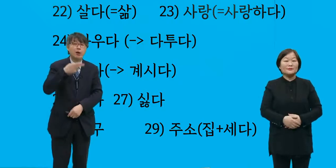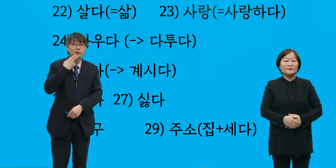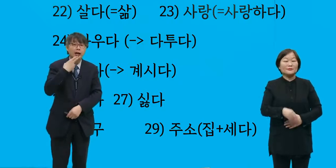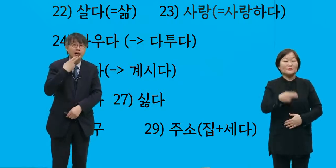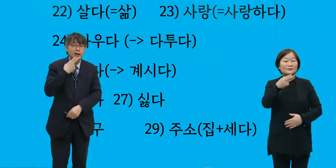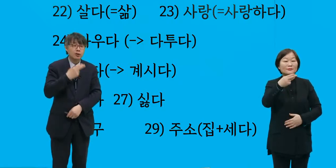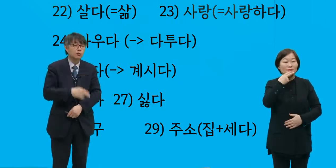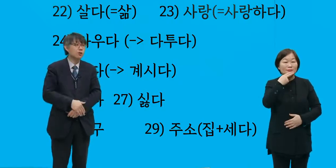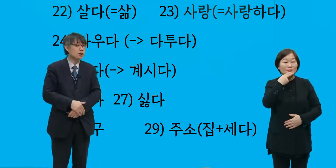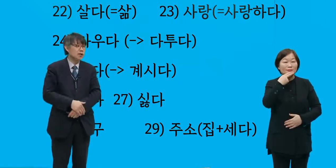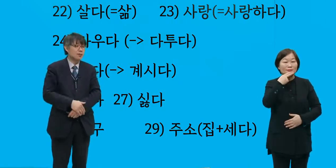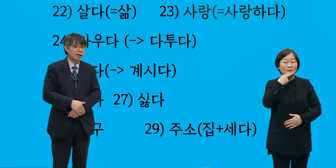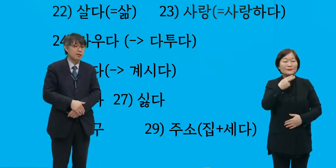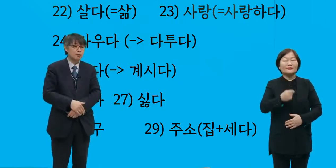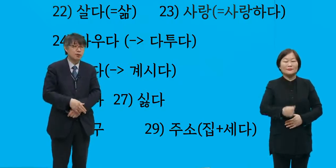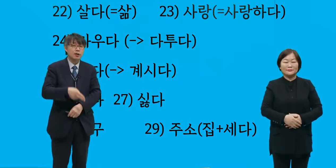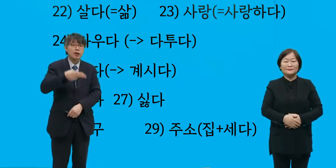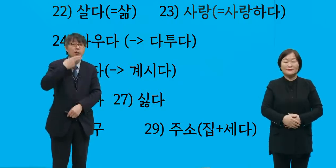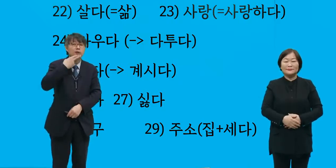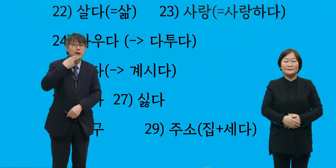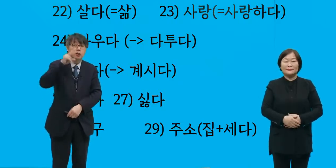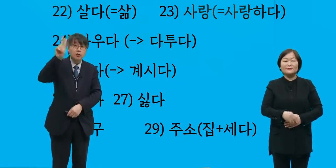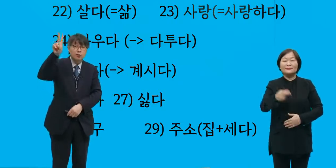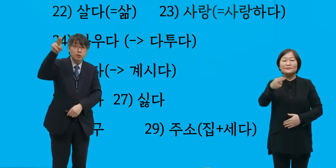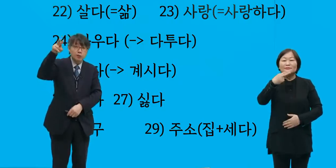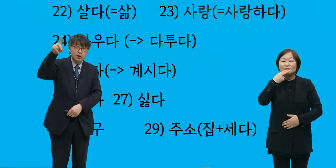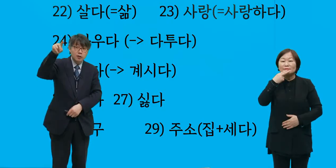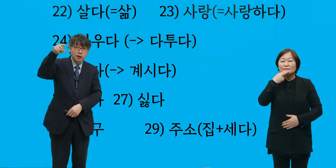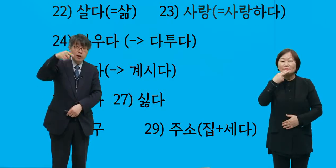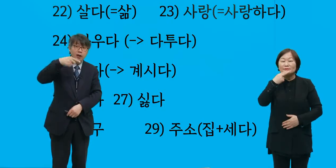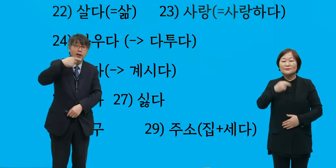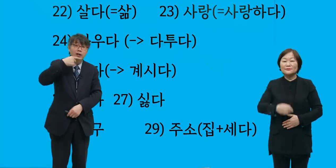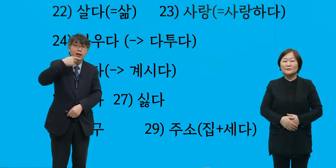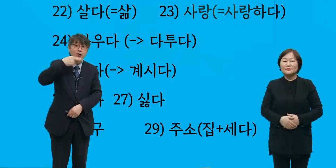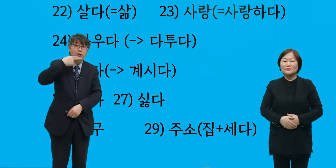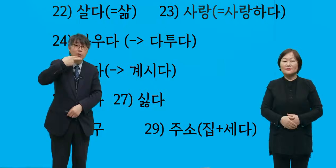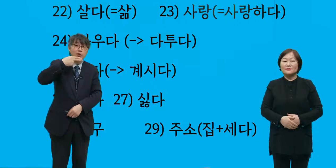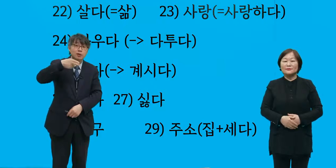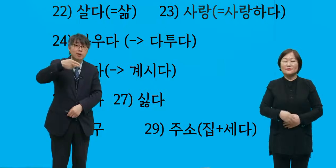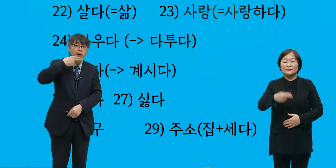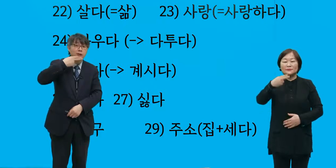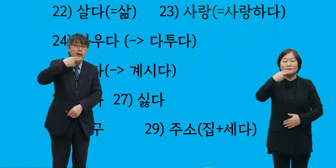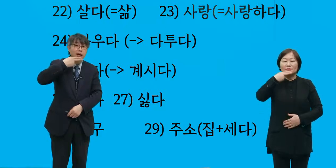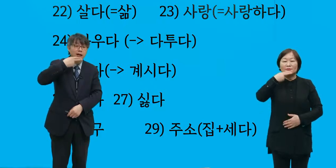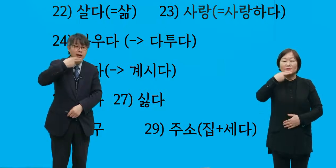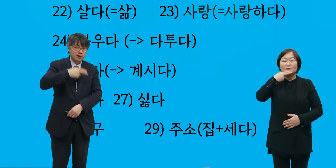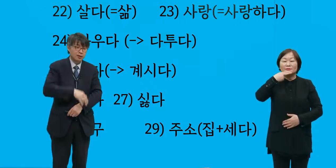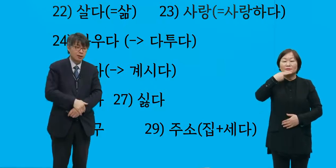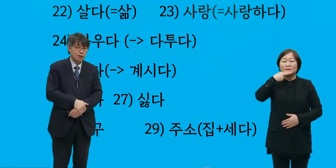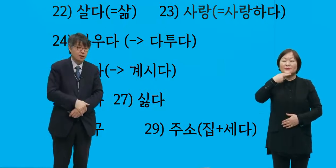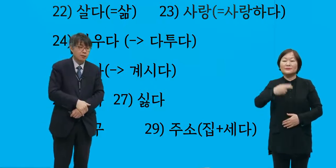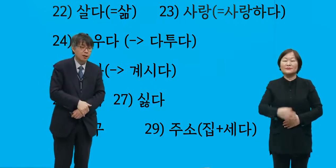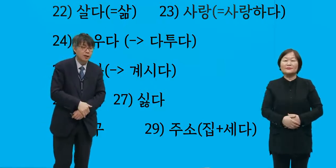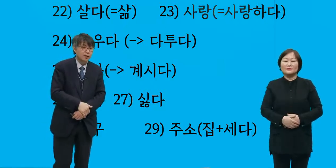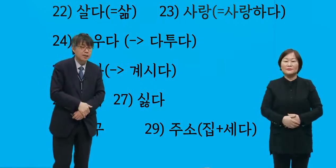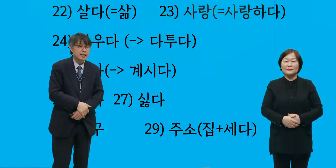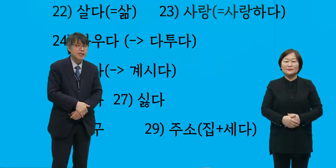없다. 농인들이 제일 많이 쓰는 표현이 없다. 동그라미 여기 하나 두 개를 붙인 겁니다. 없다. 네, 없다.